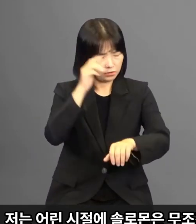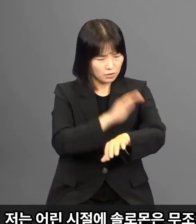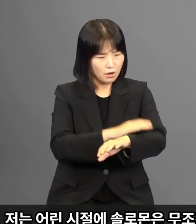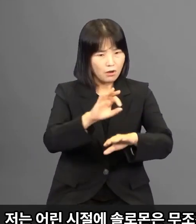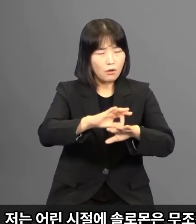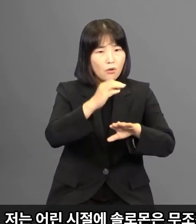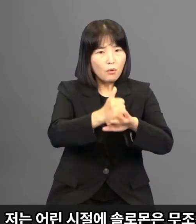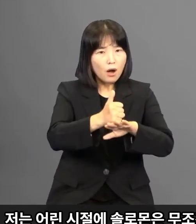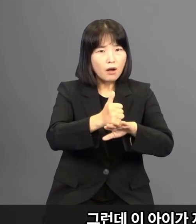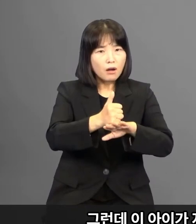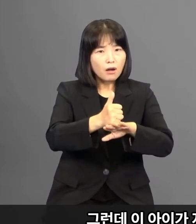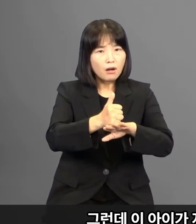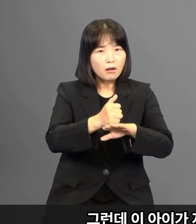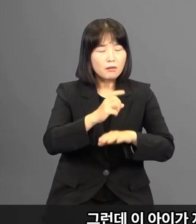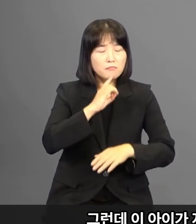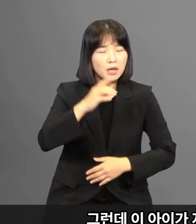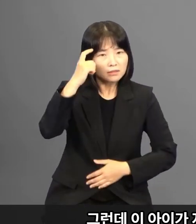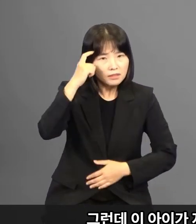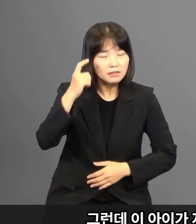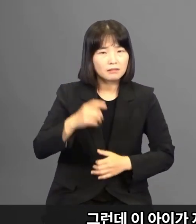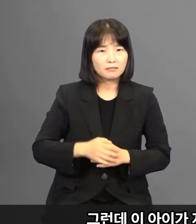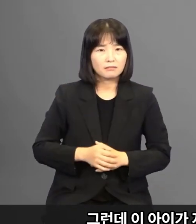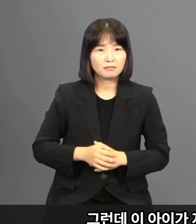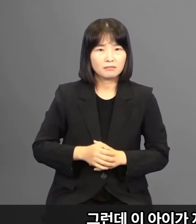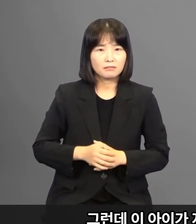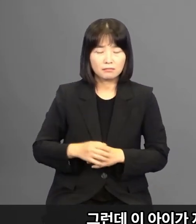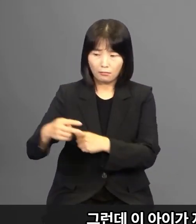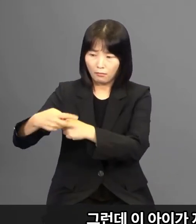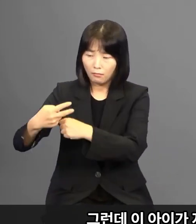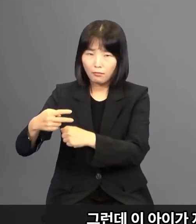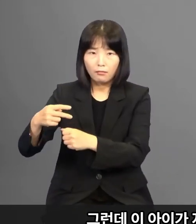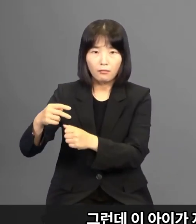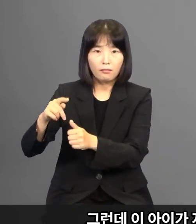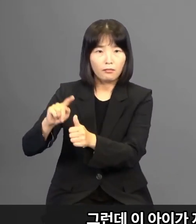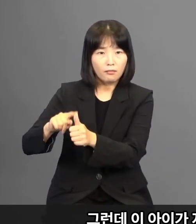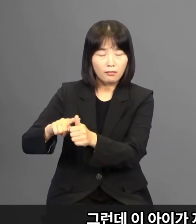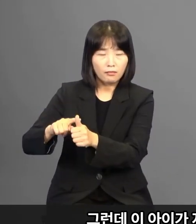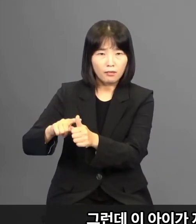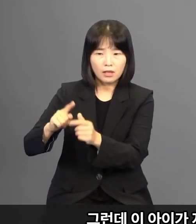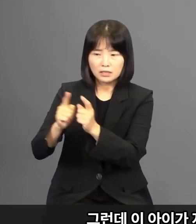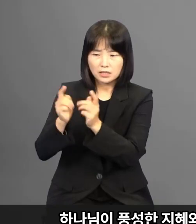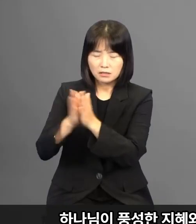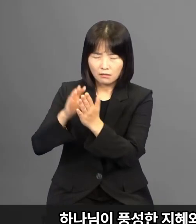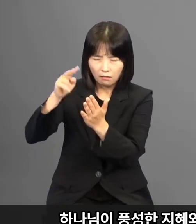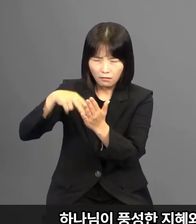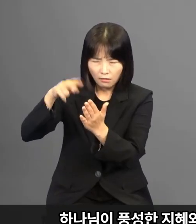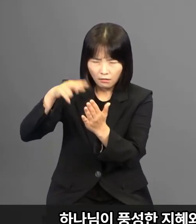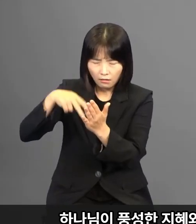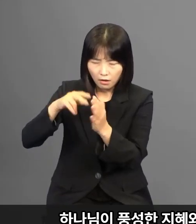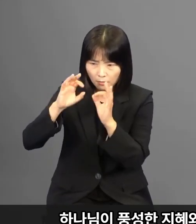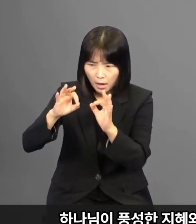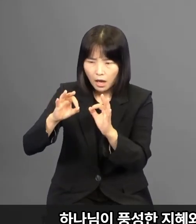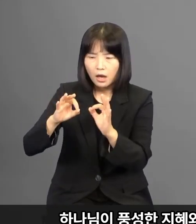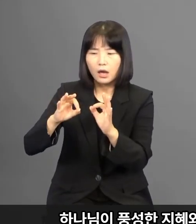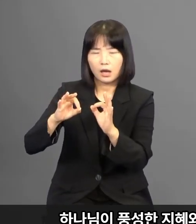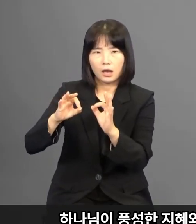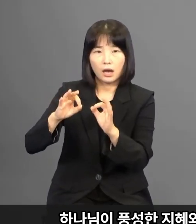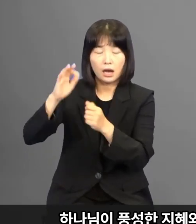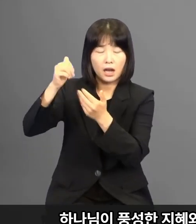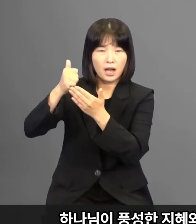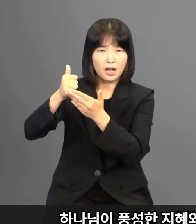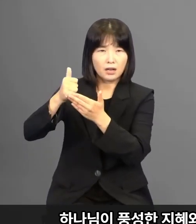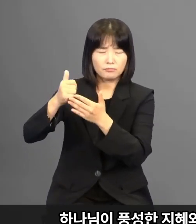이렇게만 알았거든요. 그런데 이 아이가 자신이 직접 말씀을 읽고 보니까 하나님이 풍성한